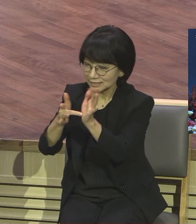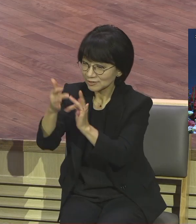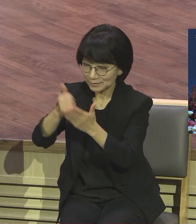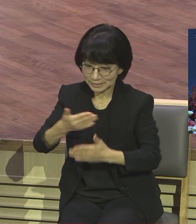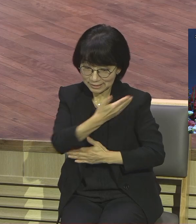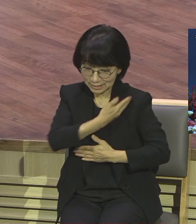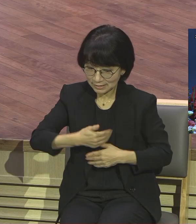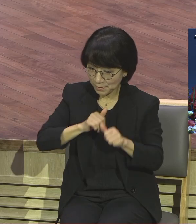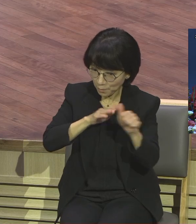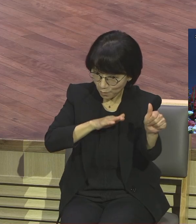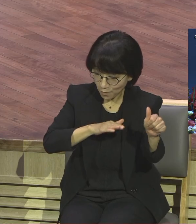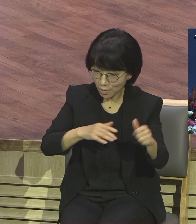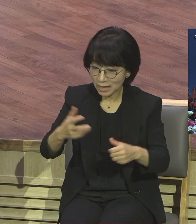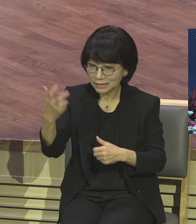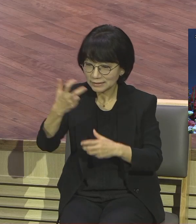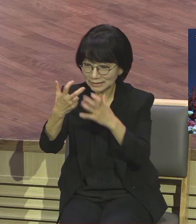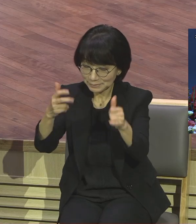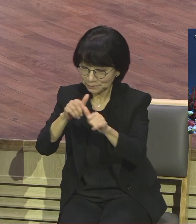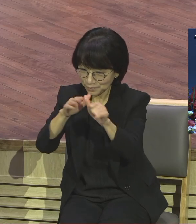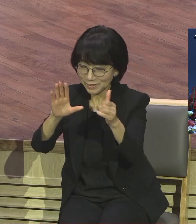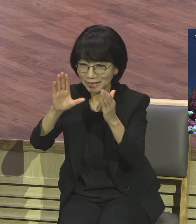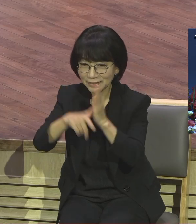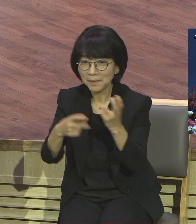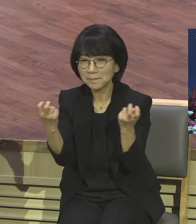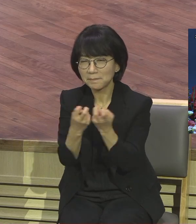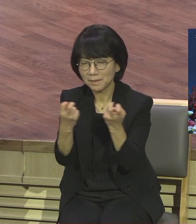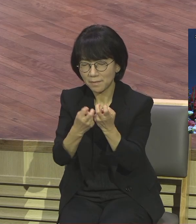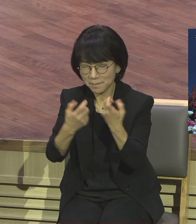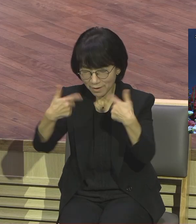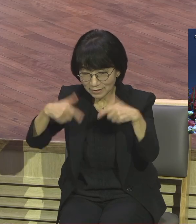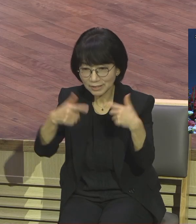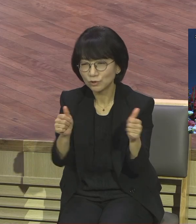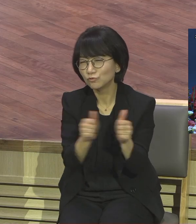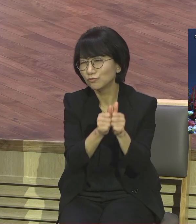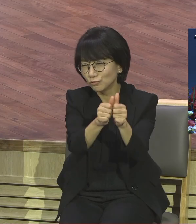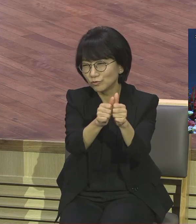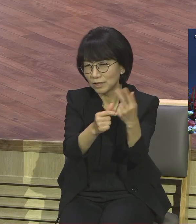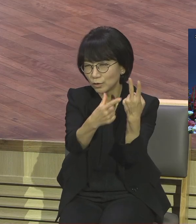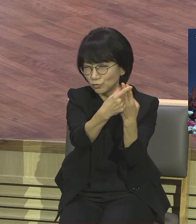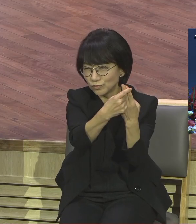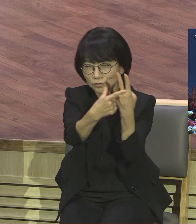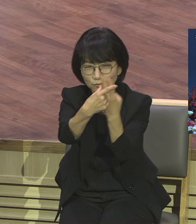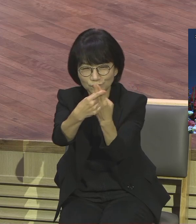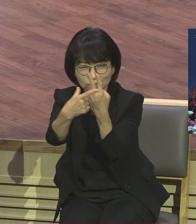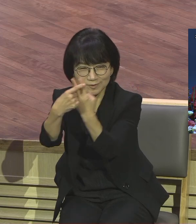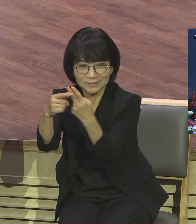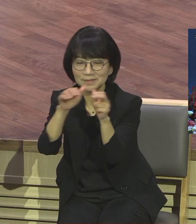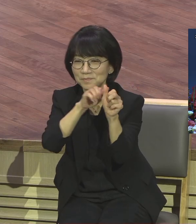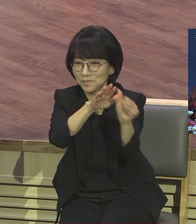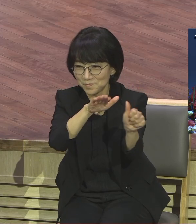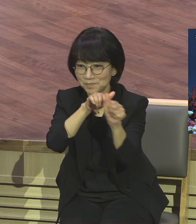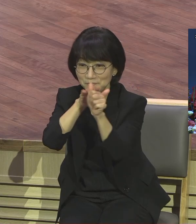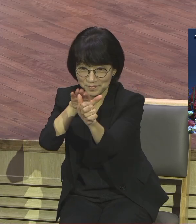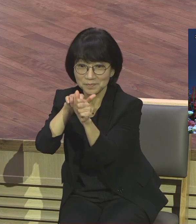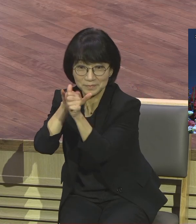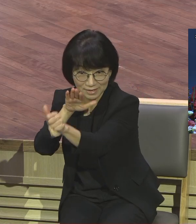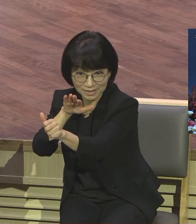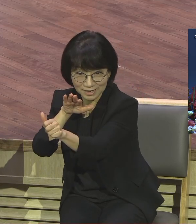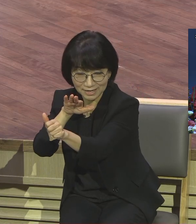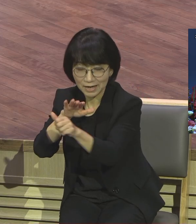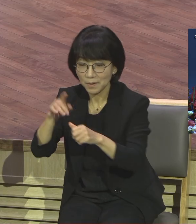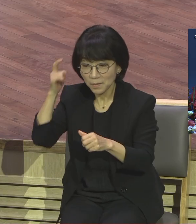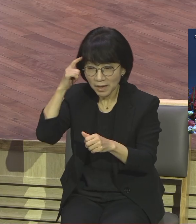때도 보면 둘씩 짝을 그렇게 지어주는 것을 볼 수 있어요. 서로 뭐 영적으로